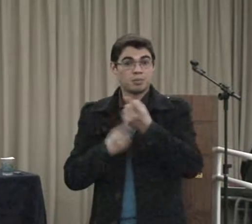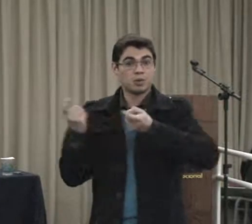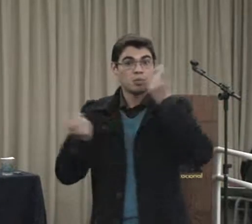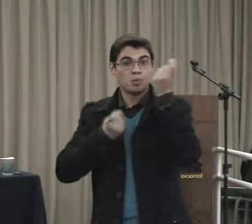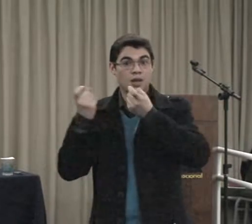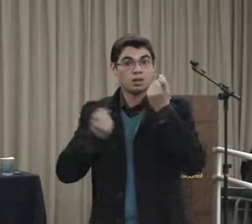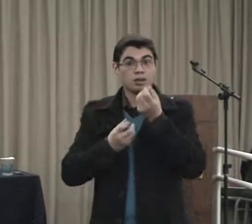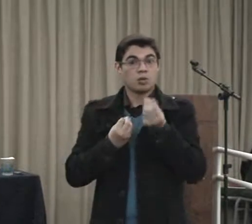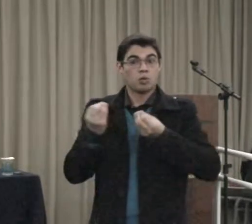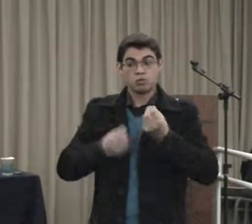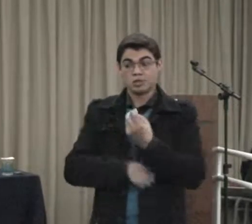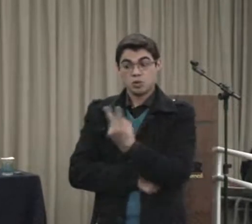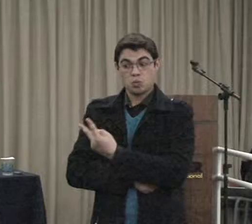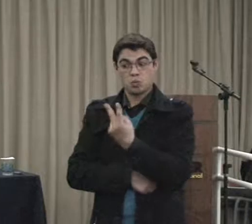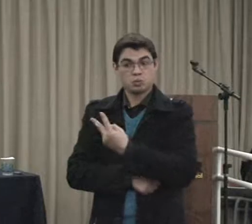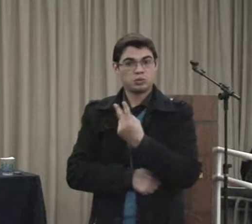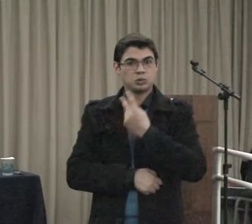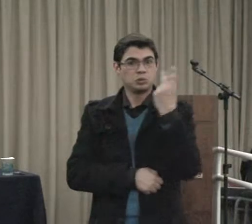tinha sido segundo.